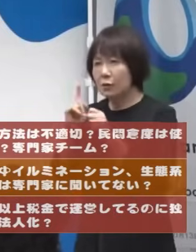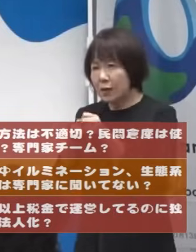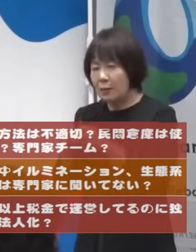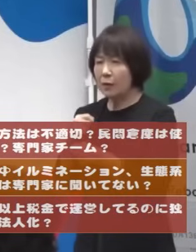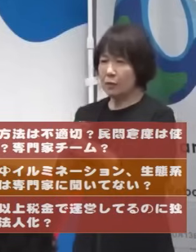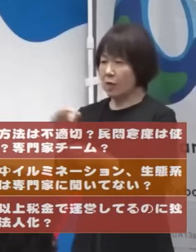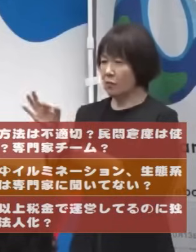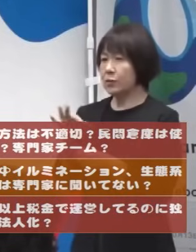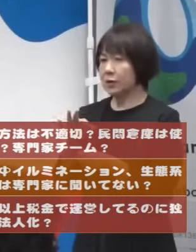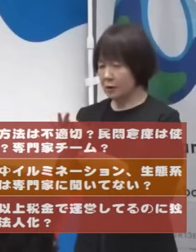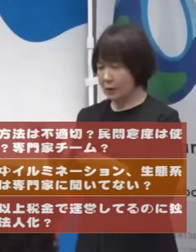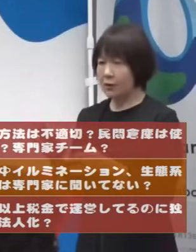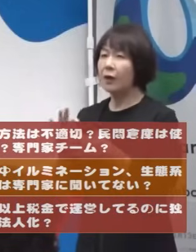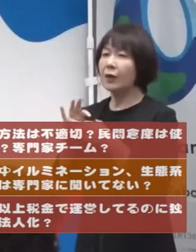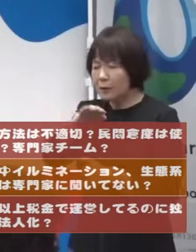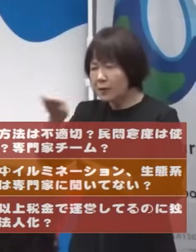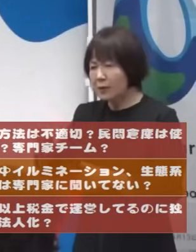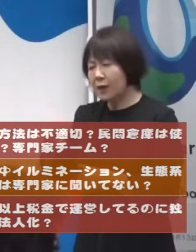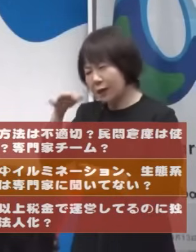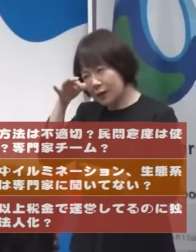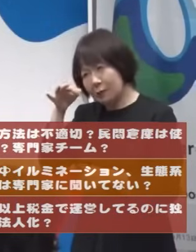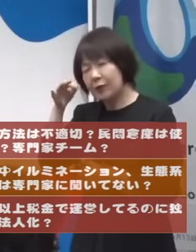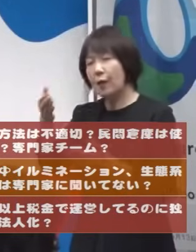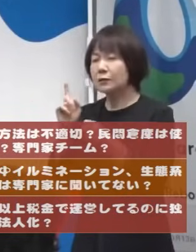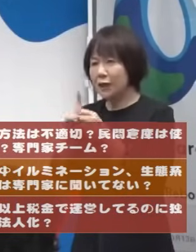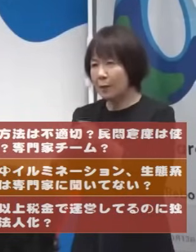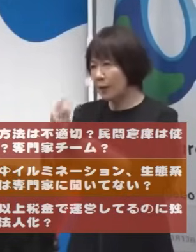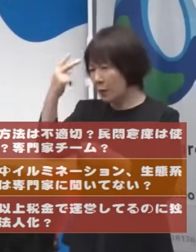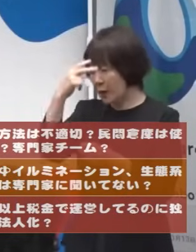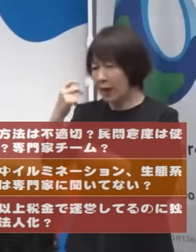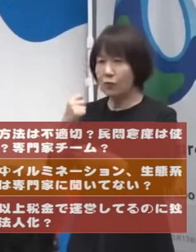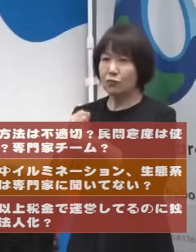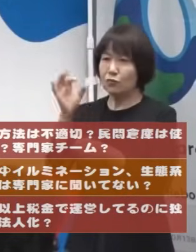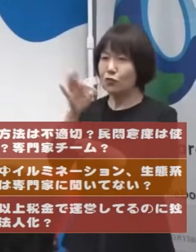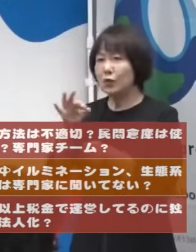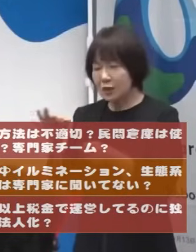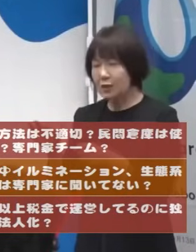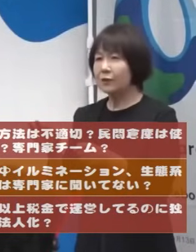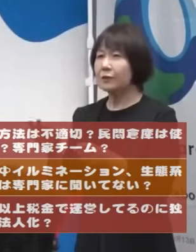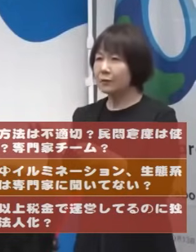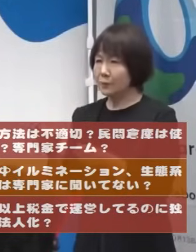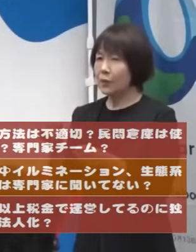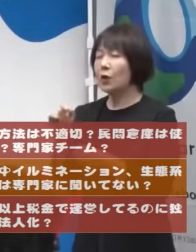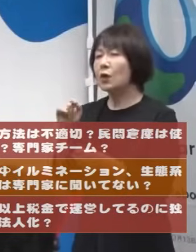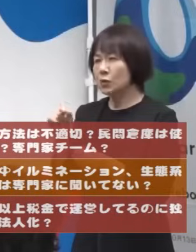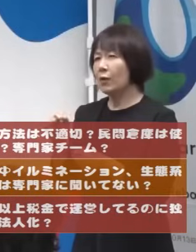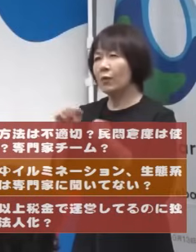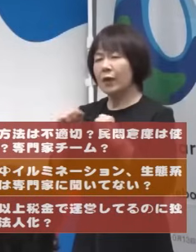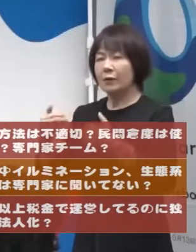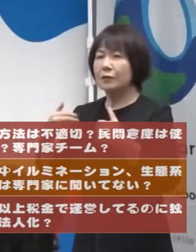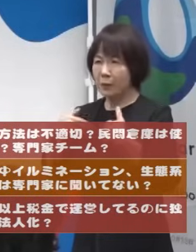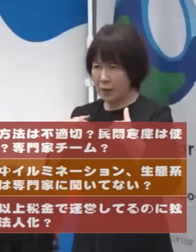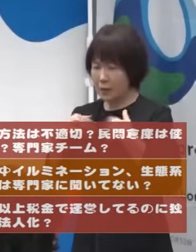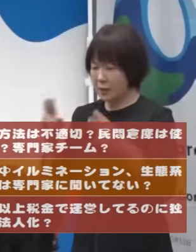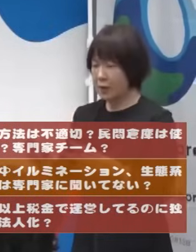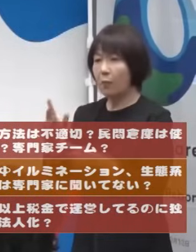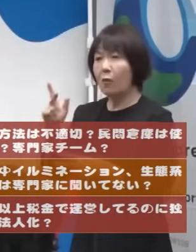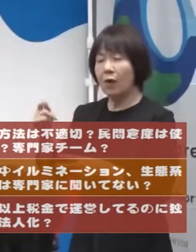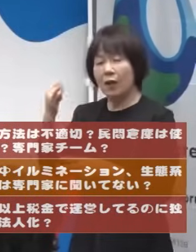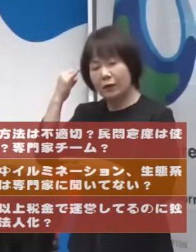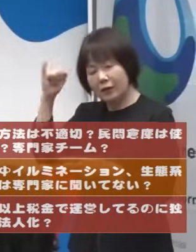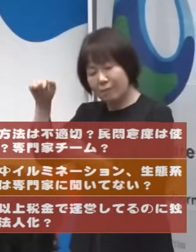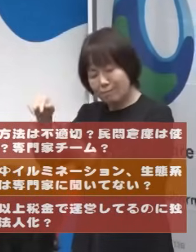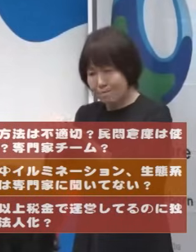だと思ってますから、人の目に触れるように芸術品ですから、そのための方法をよく考えたいと。でそれを専門家の意見も聞